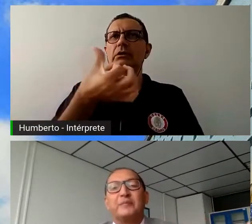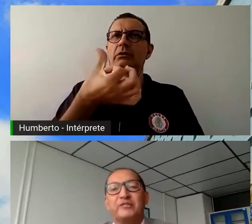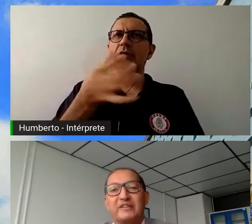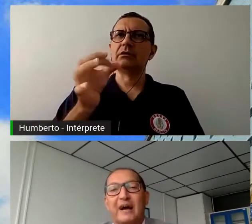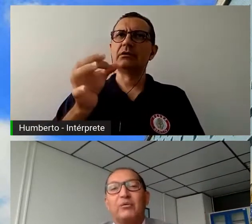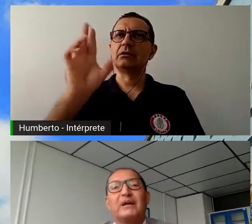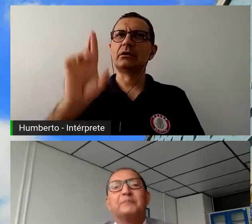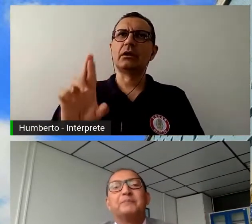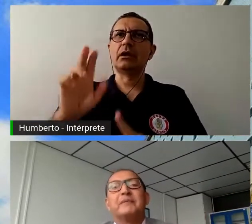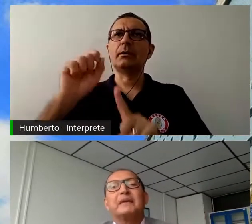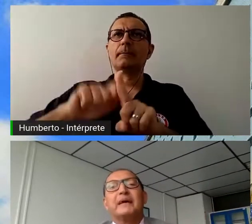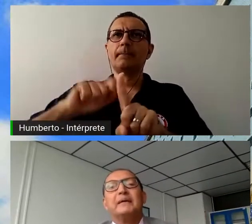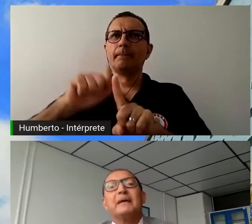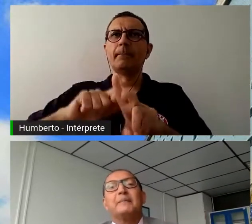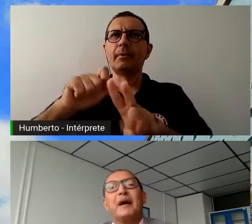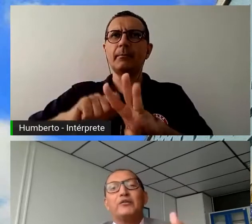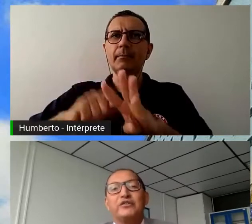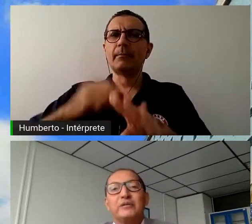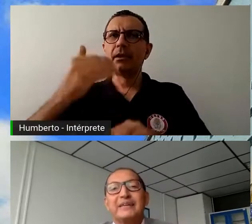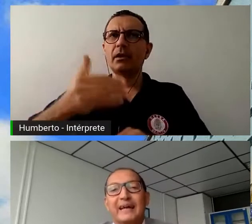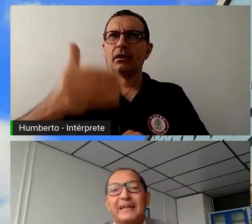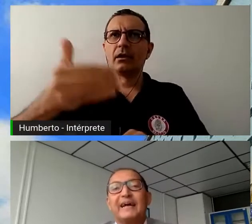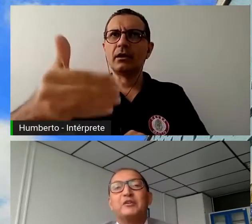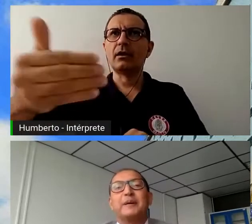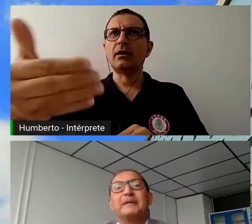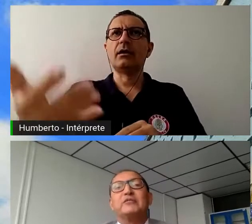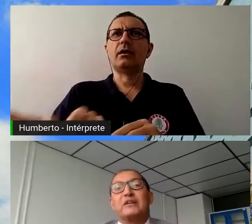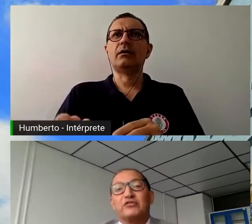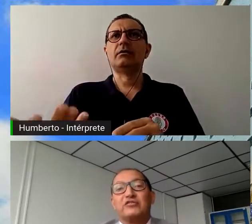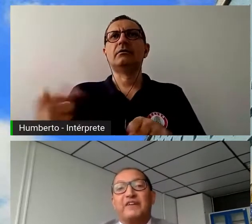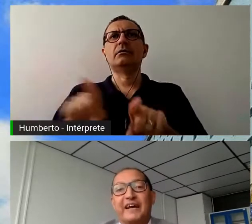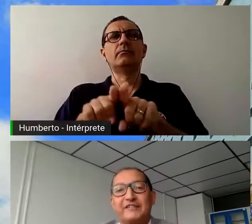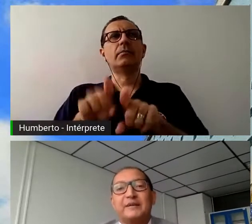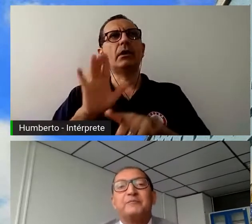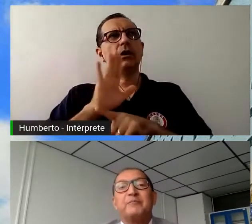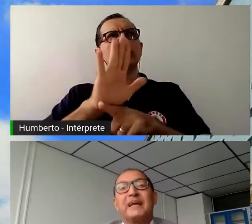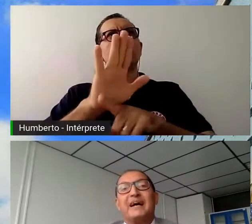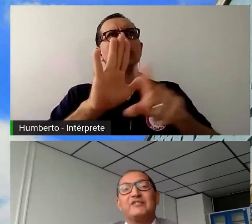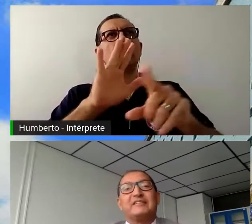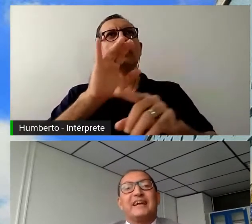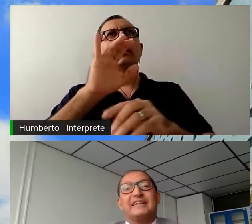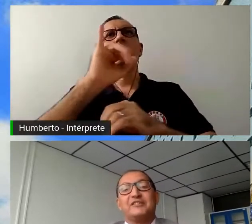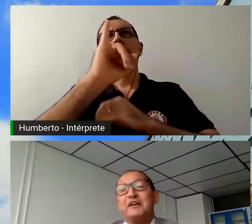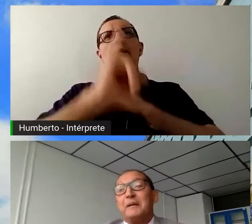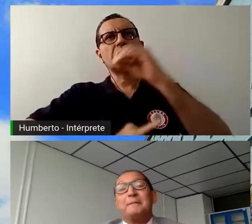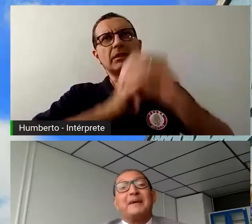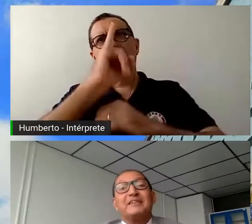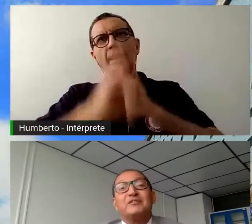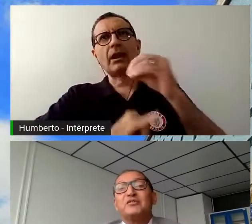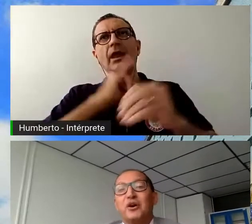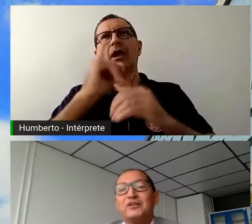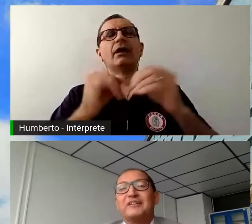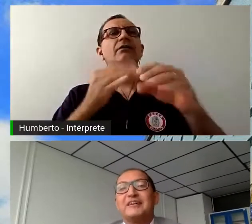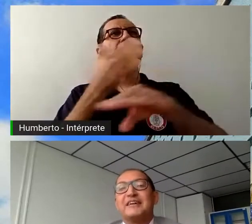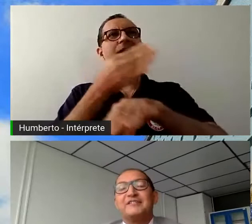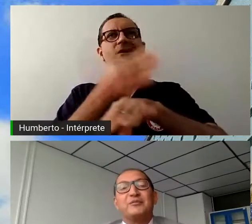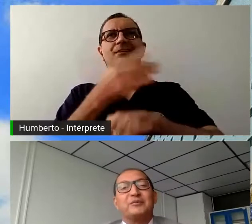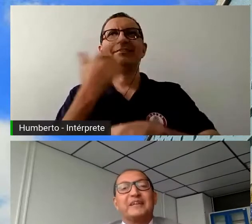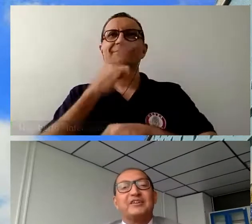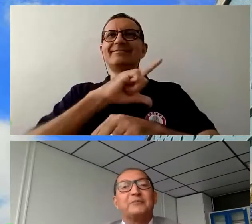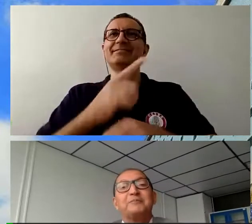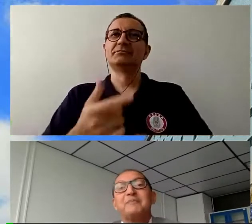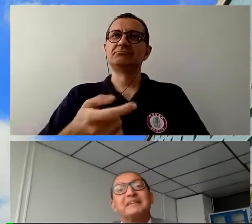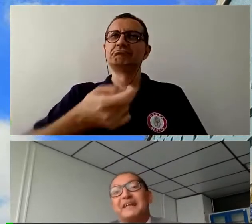quando tivemos aula, né? Auxílio internet para que os alunos tivessem acesso à internet. Mas dentro de todo